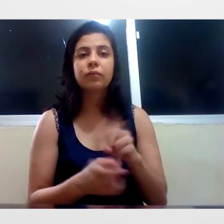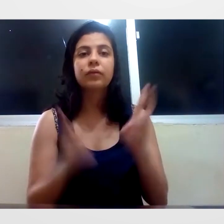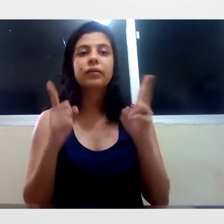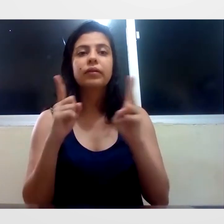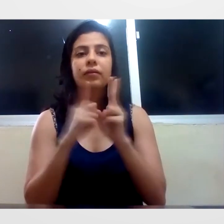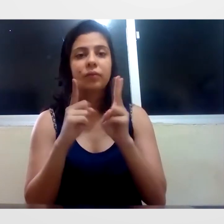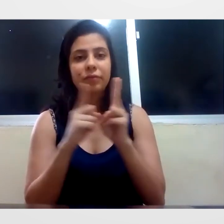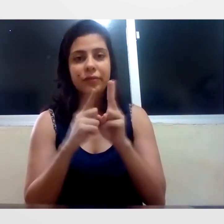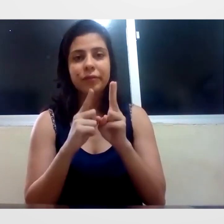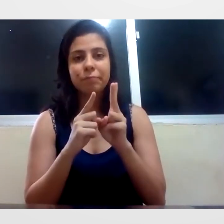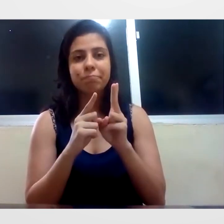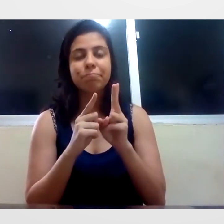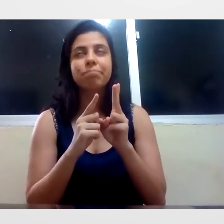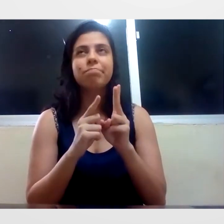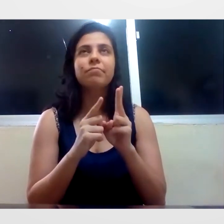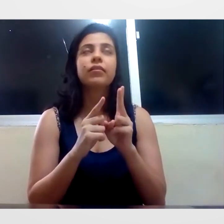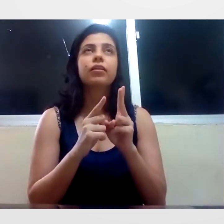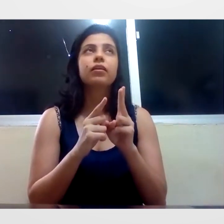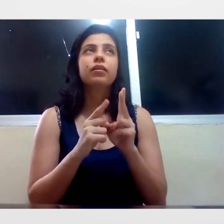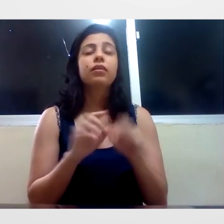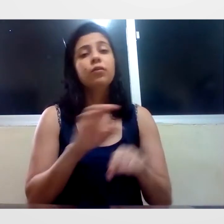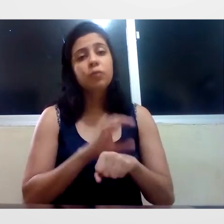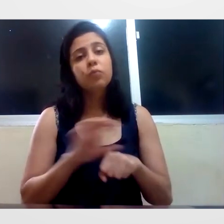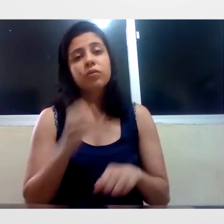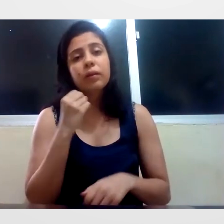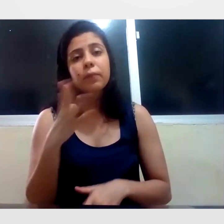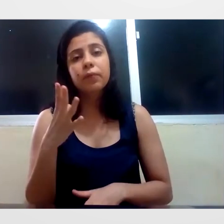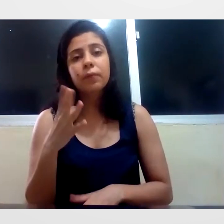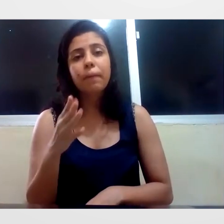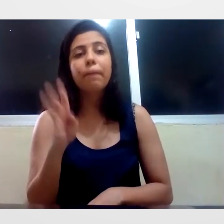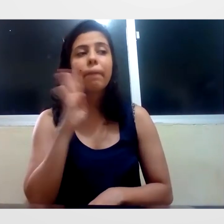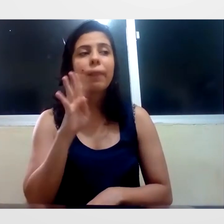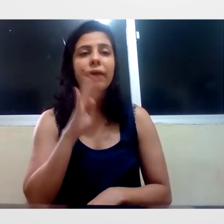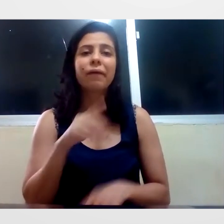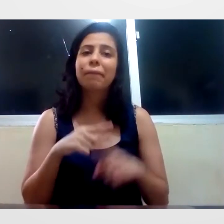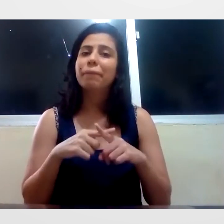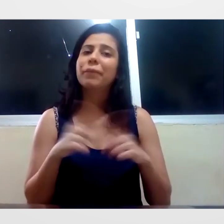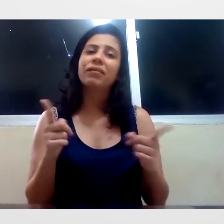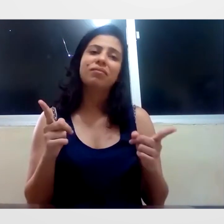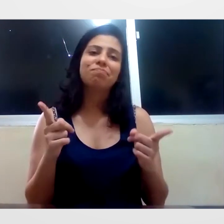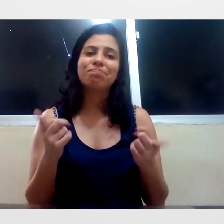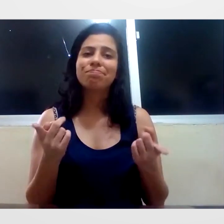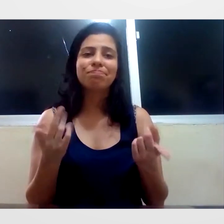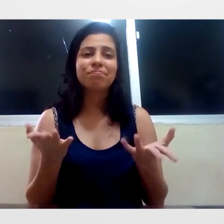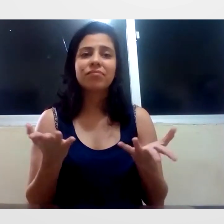uma faculdade. E era um cursinho até legal, sabe? Porém, eu sentia